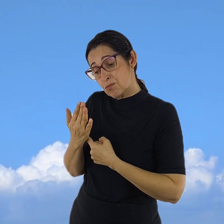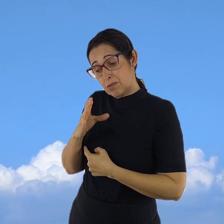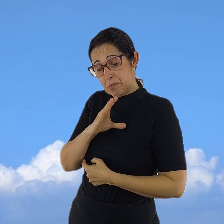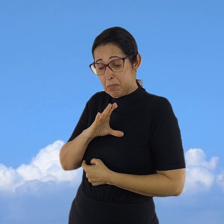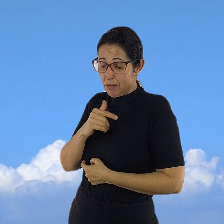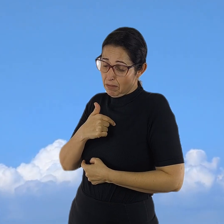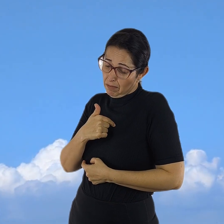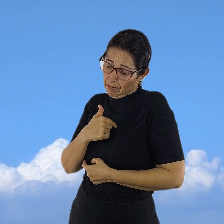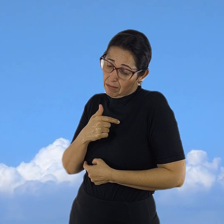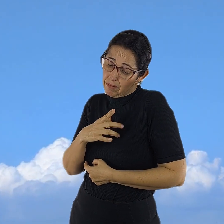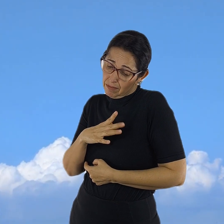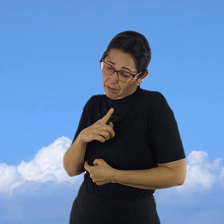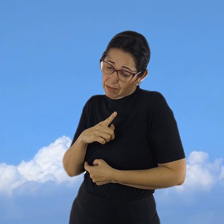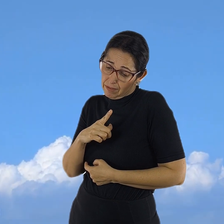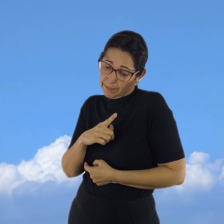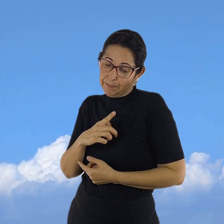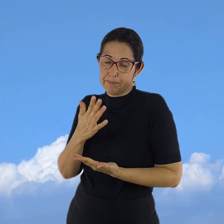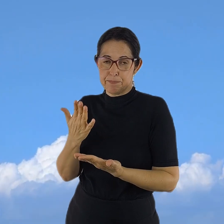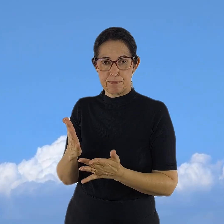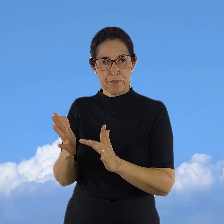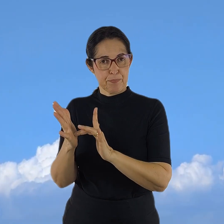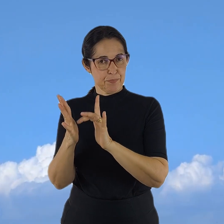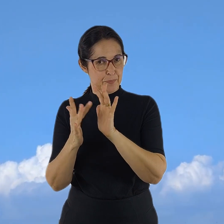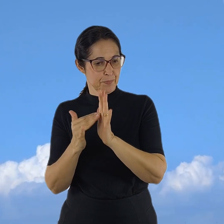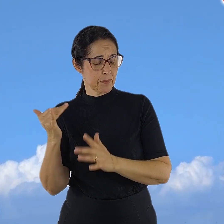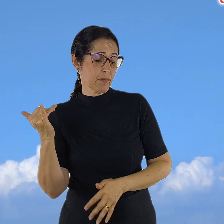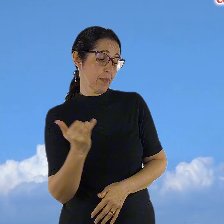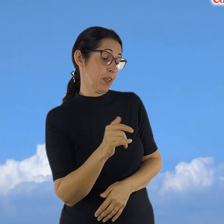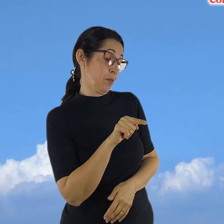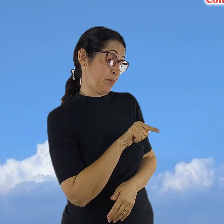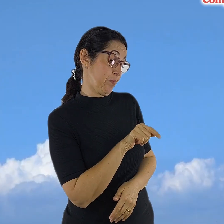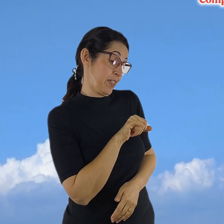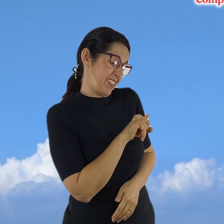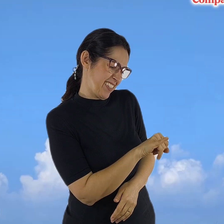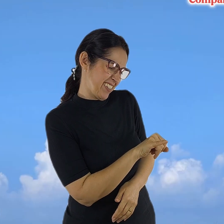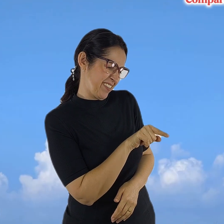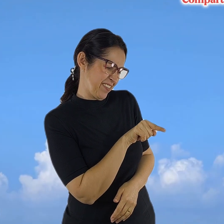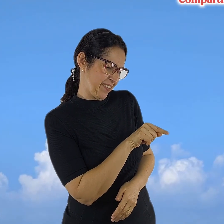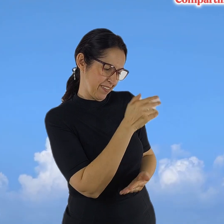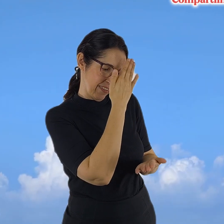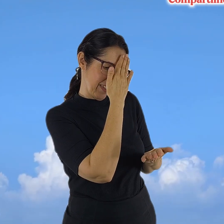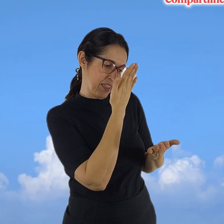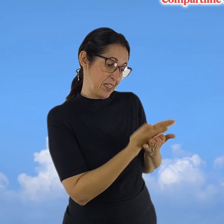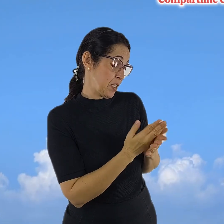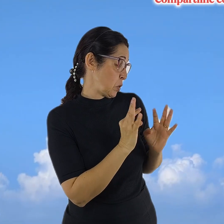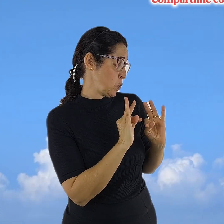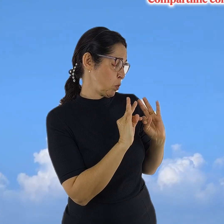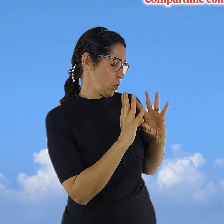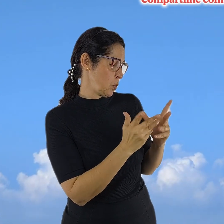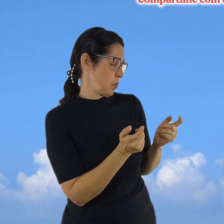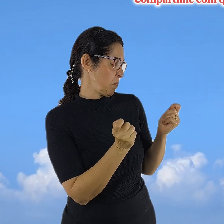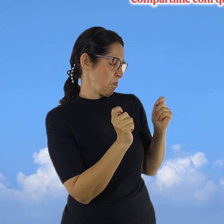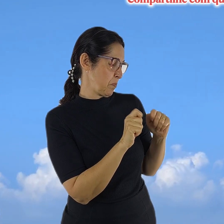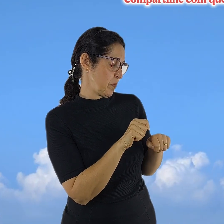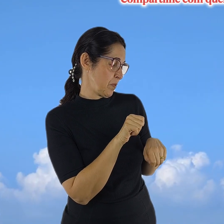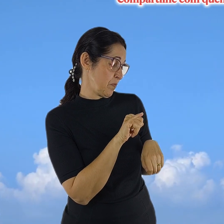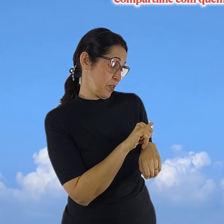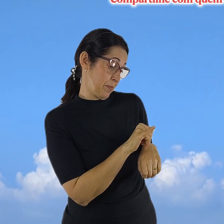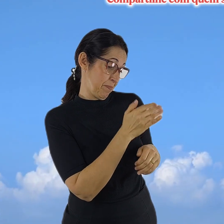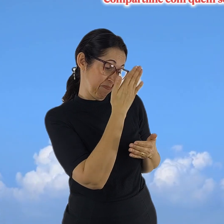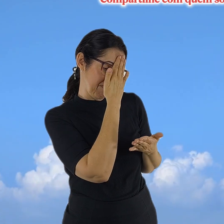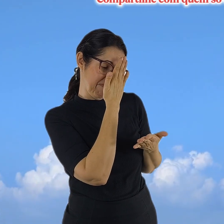ajuda-nos. E Jesus disse-lhe: se tu podes crer, tudo é possível que